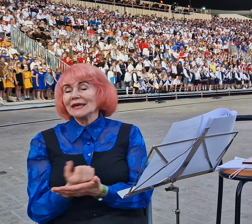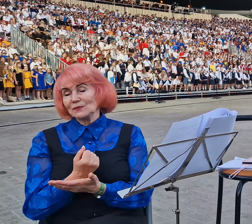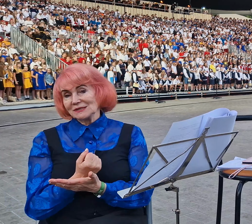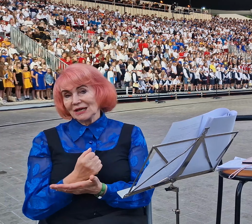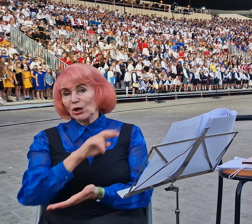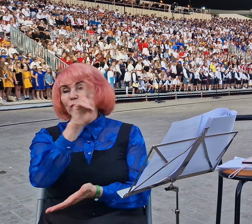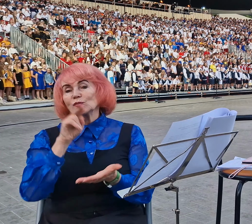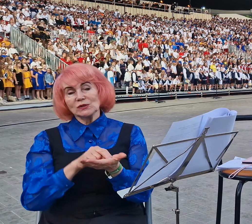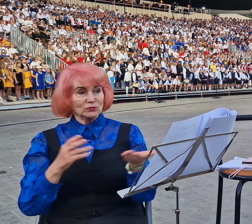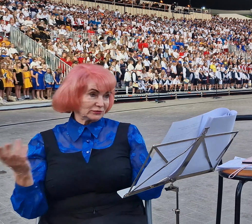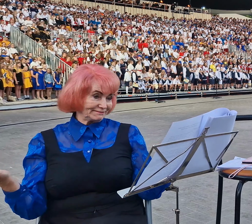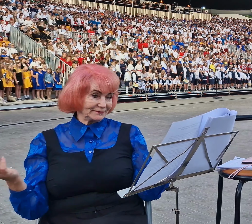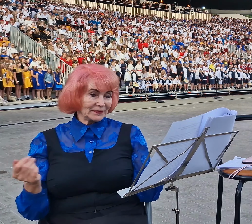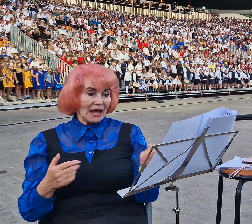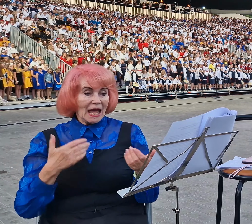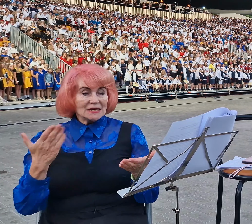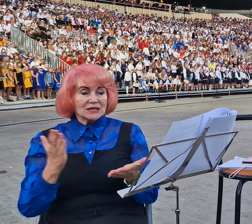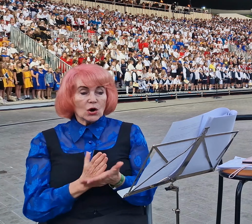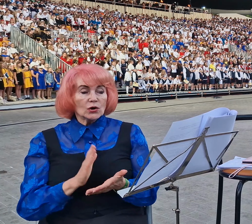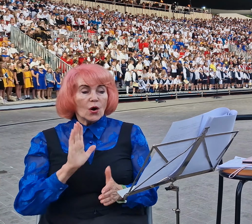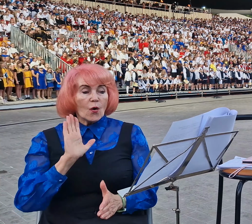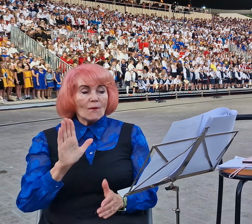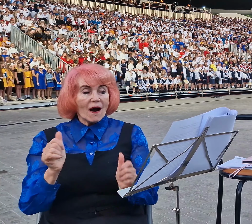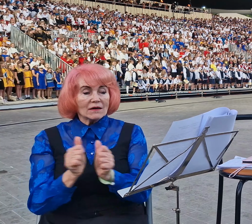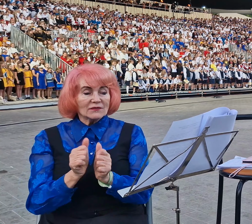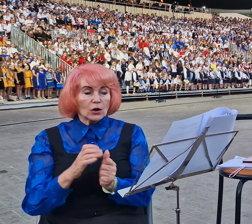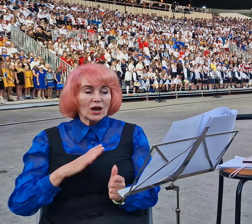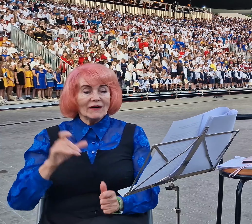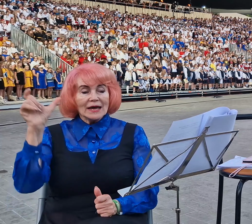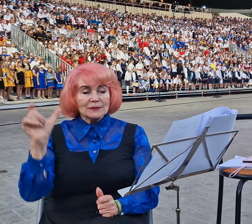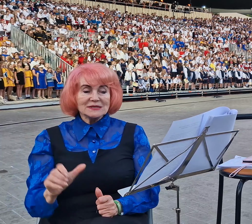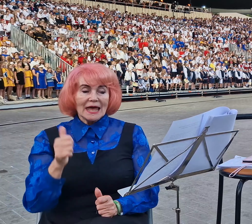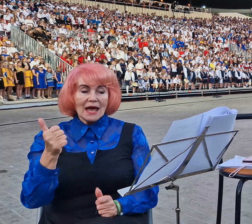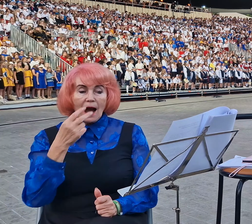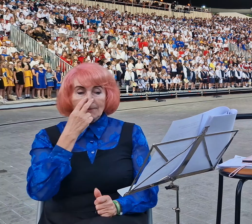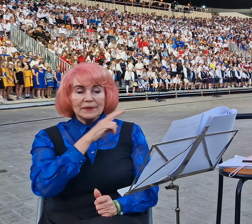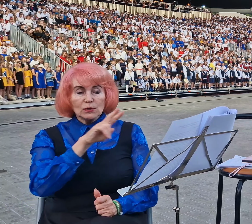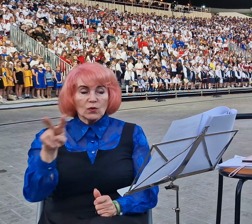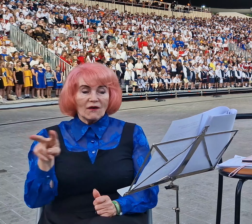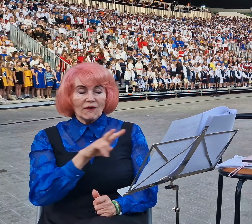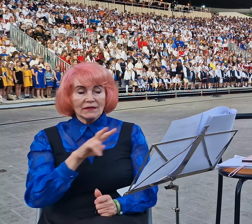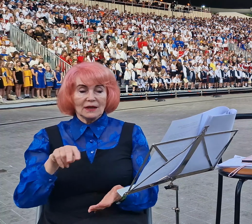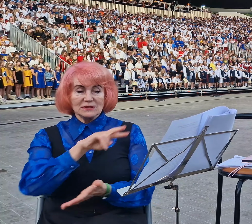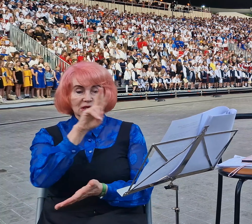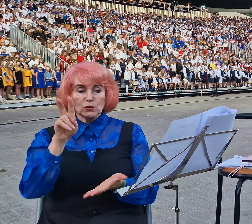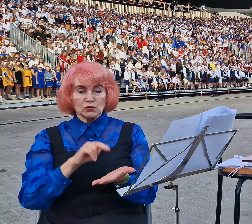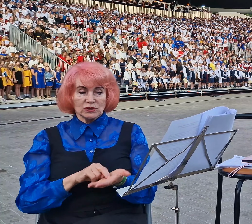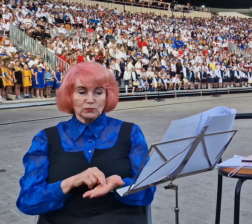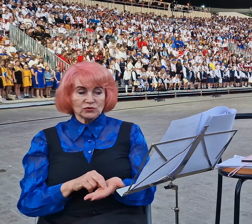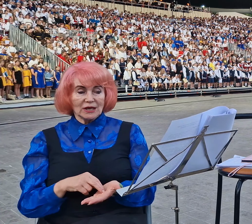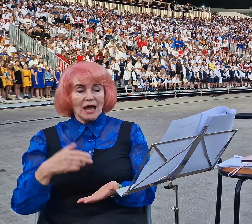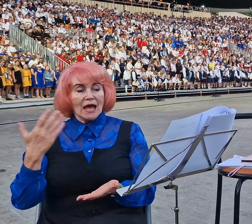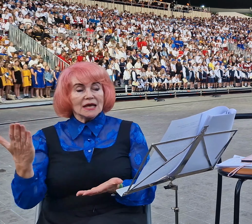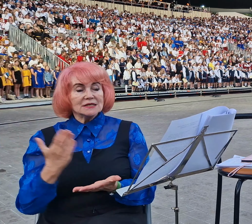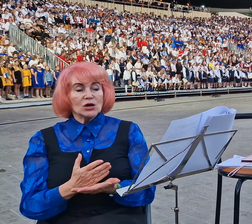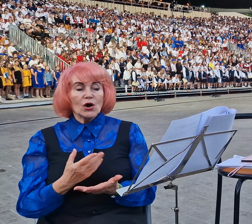küsimus. See on oma kõrval oleva inimese hea pilguga vaatamise